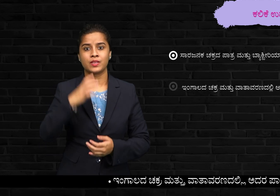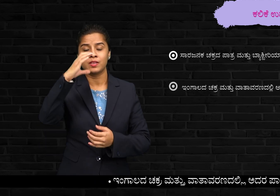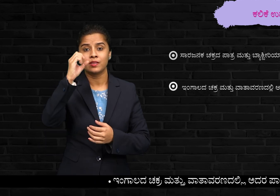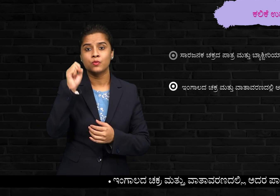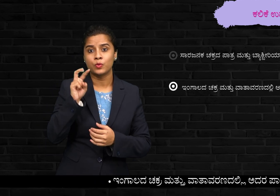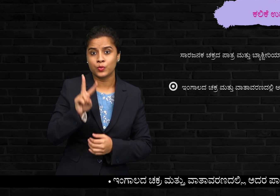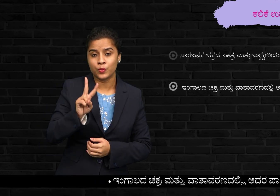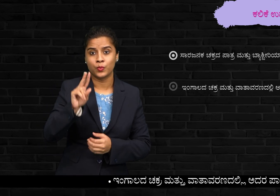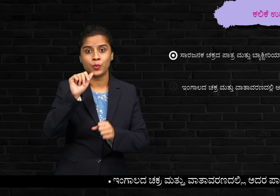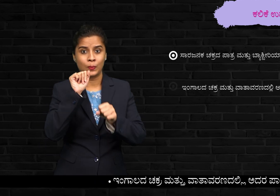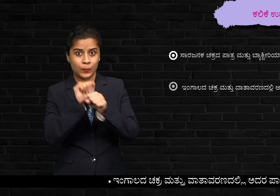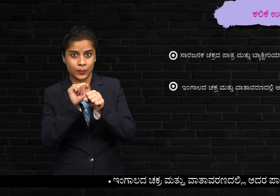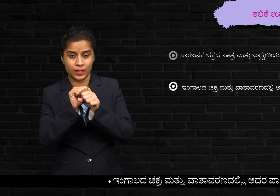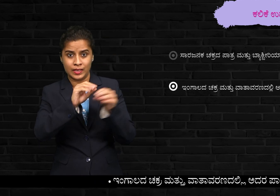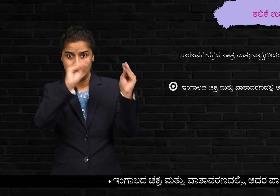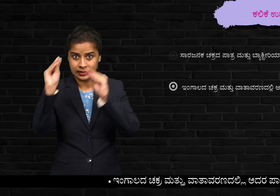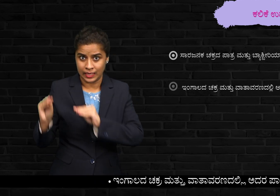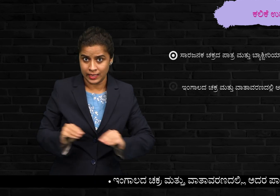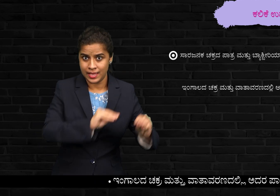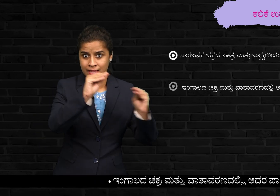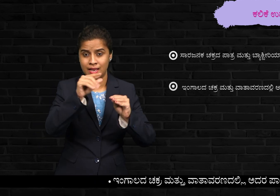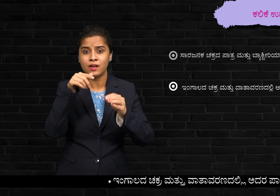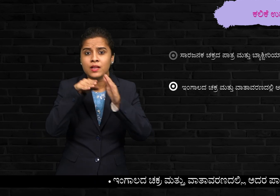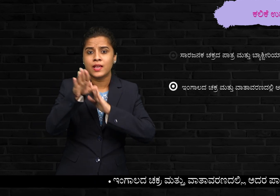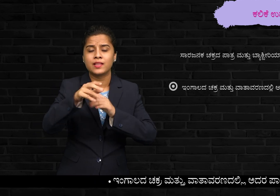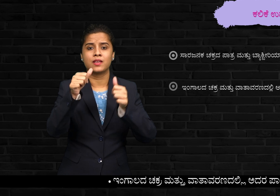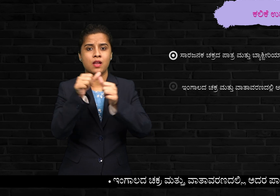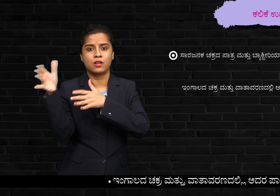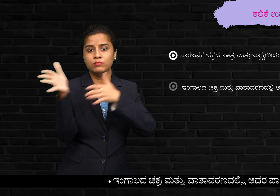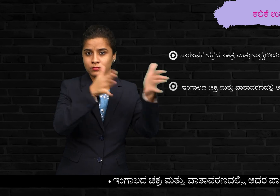ಇಂಗಾಲದ ಚಕ್ರ ಮತ್ತು ವಾತಾವರಣದಲ್ಲಿ ಅದರ ಪಾತ್ರ.